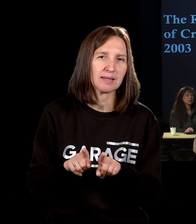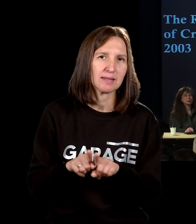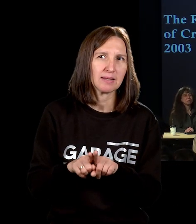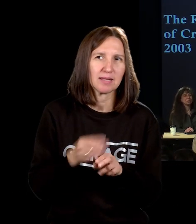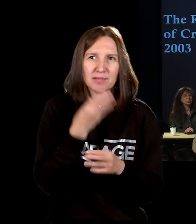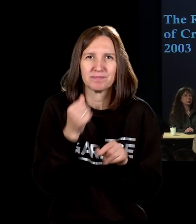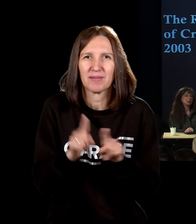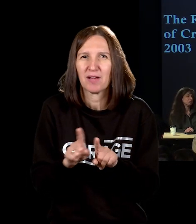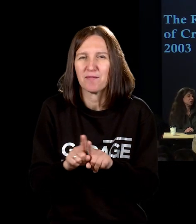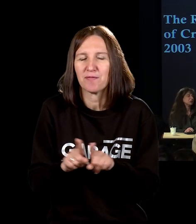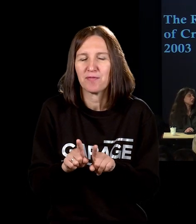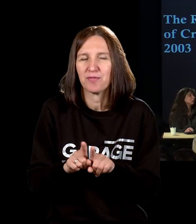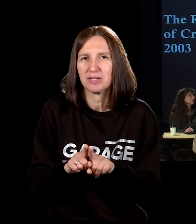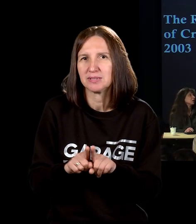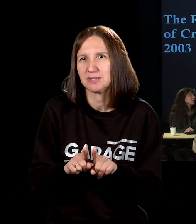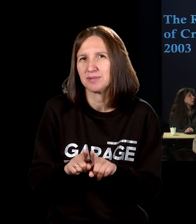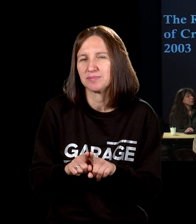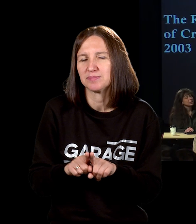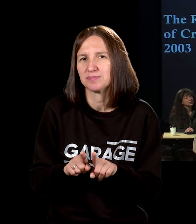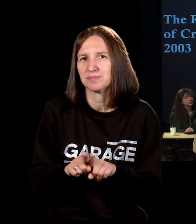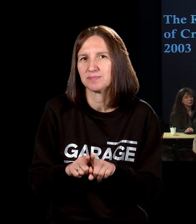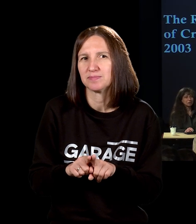квазифашизоидные, да, скажем, я не знаю, там